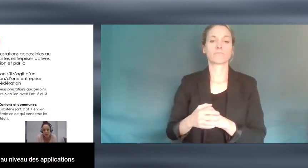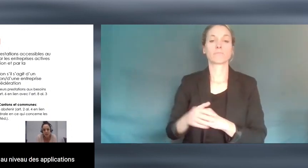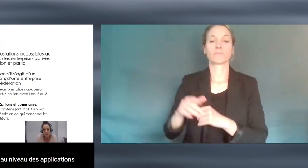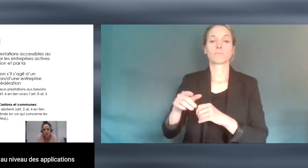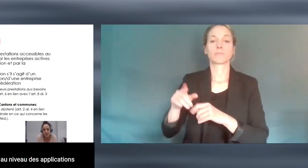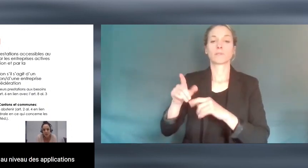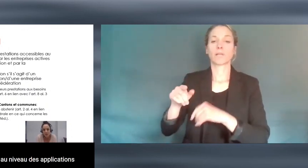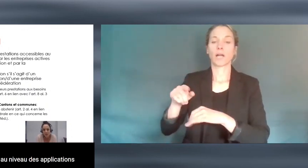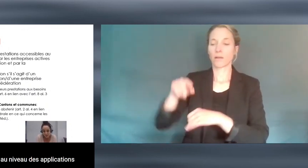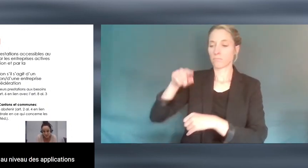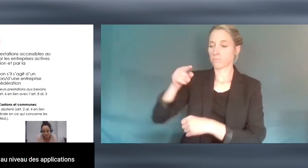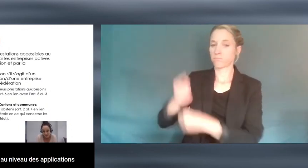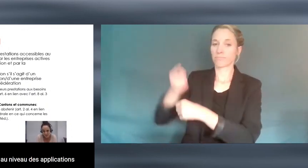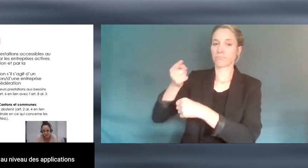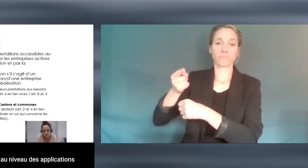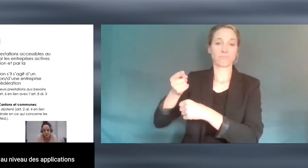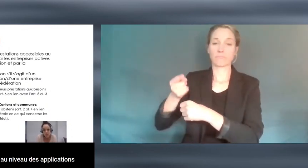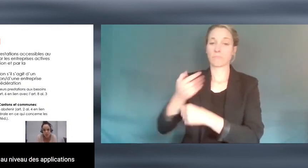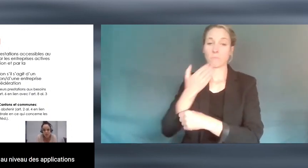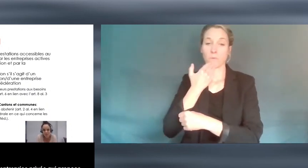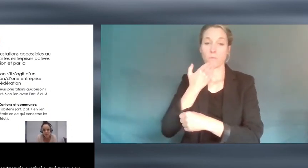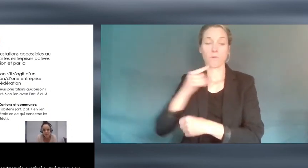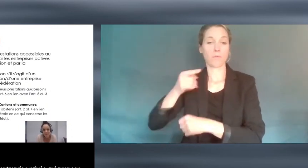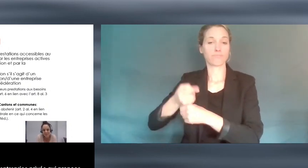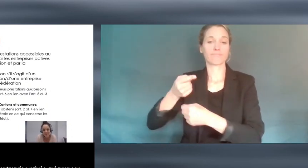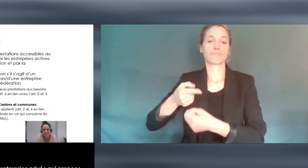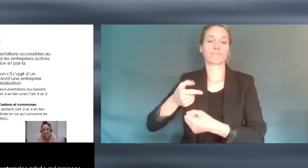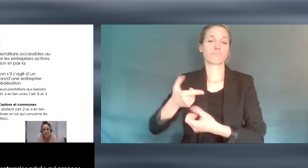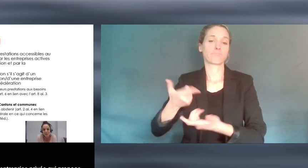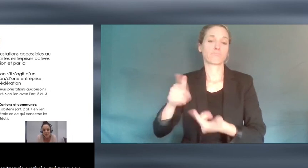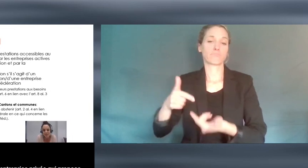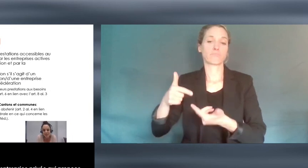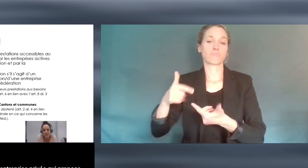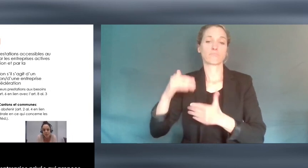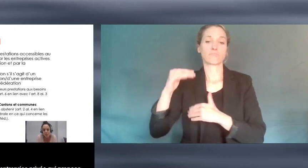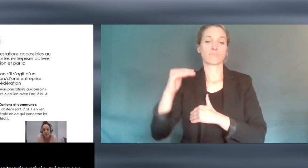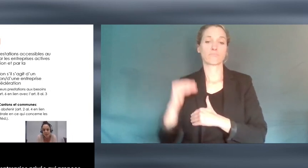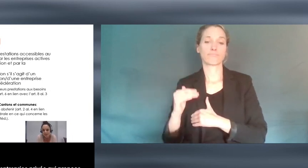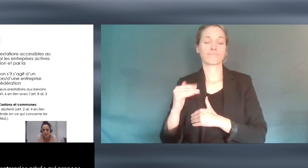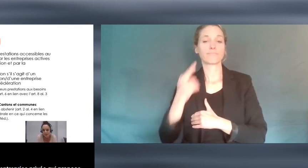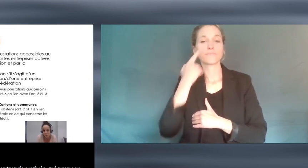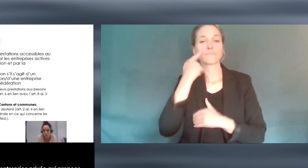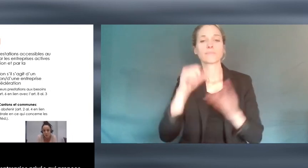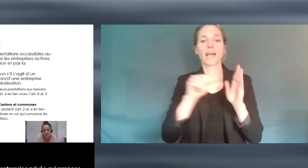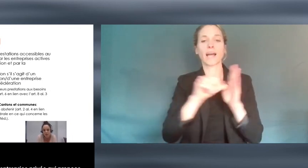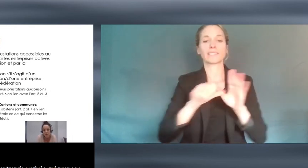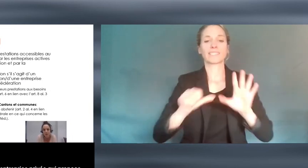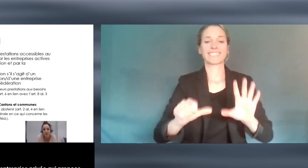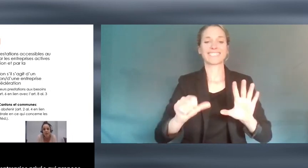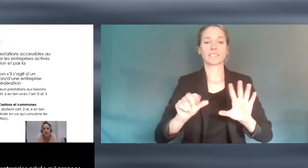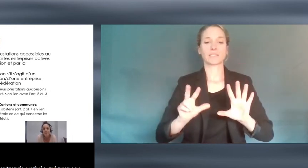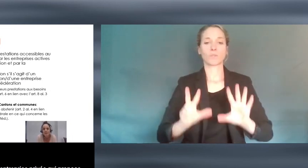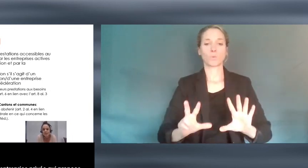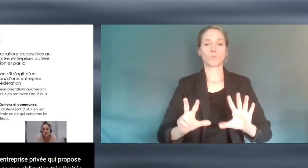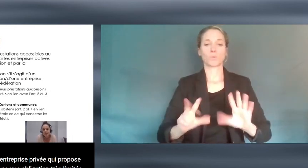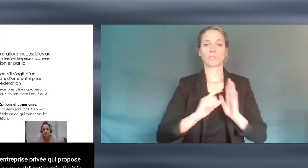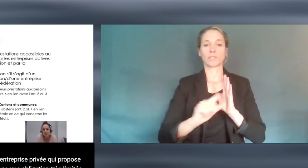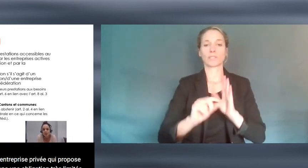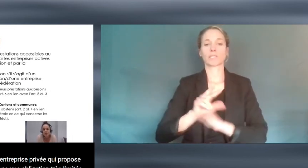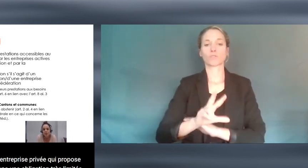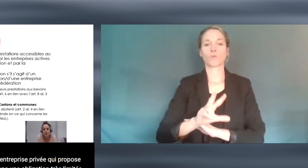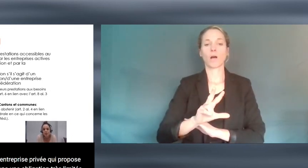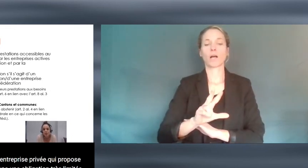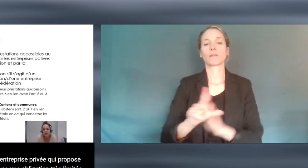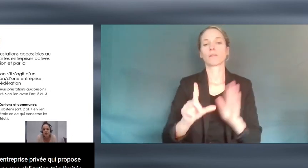limitée, et ça c'est ce que nous disent les articles 6 et 8 alinéa 3 de la LAND, c'est-à-dire